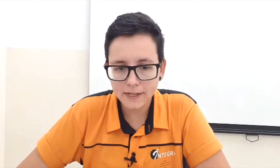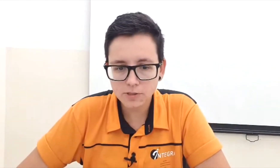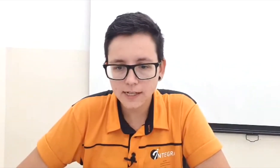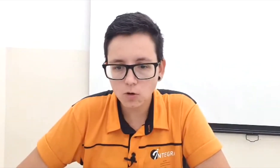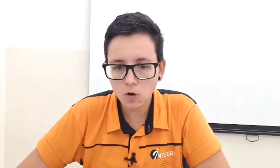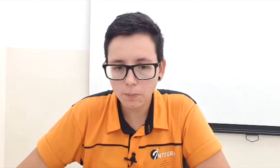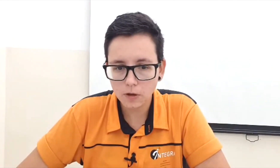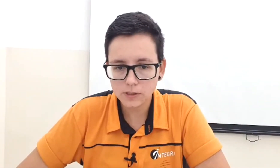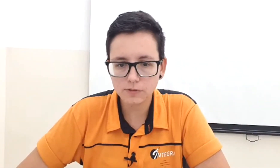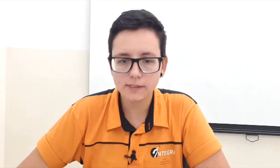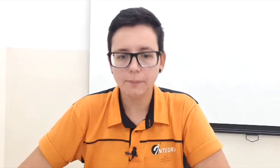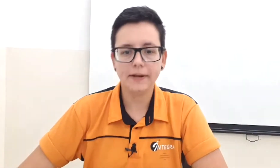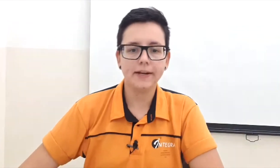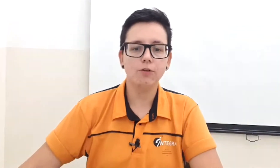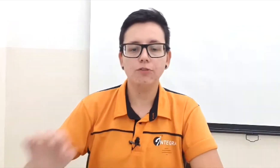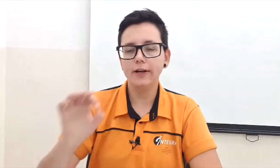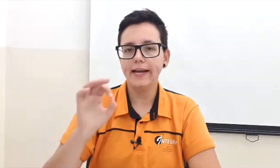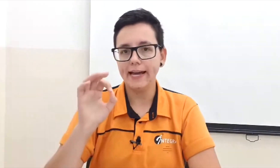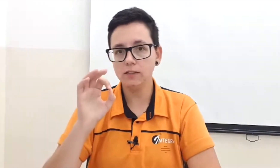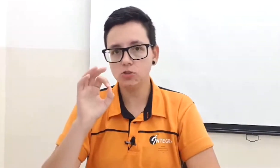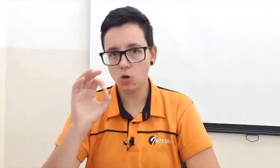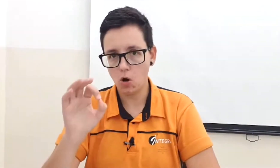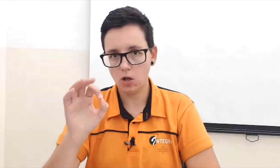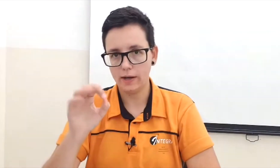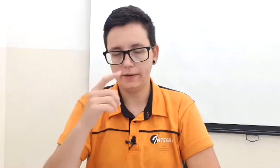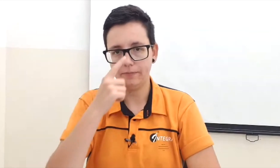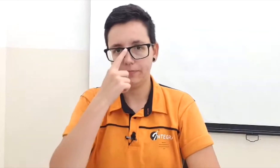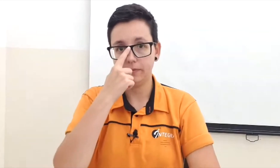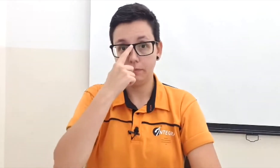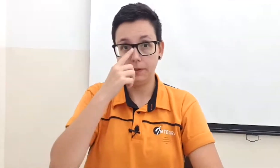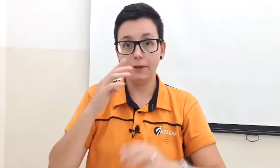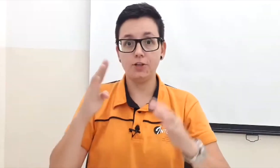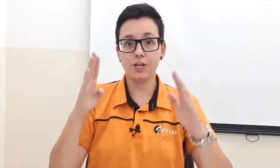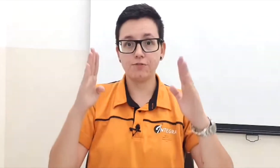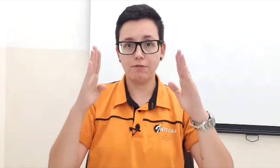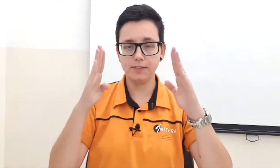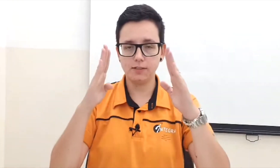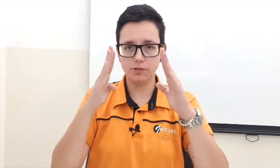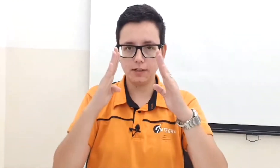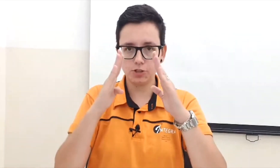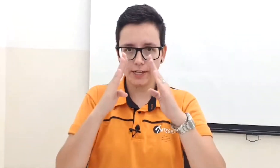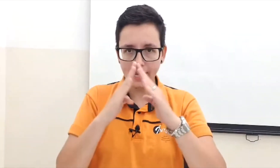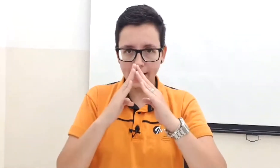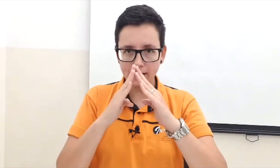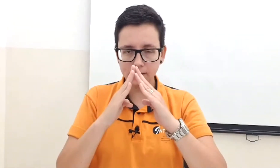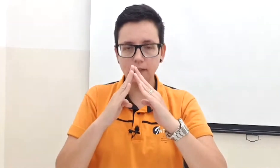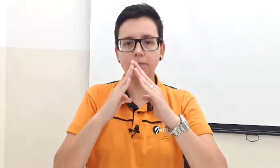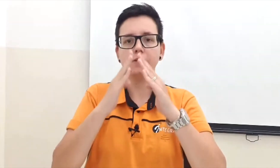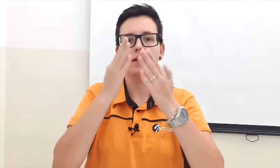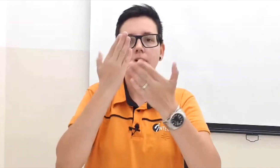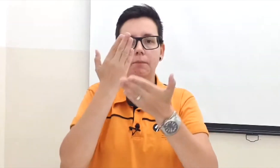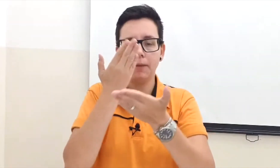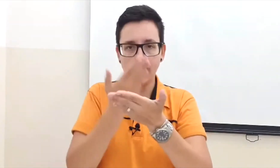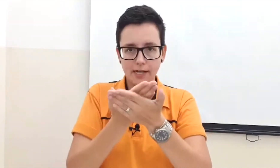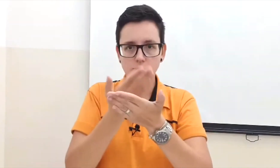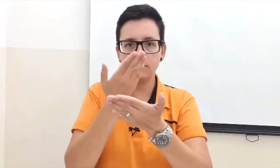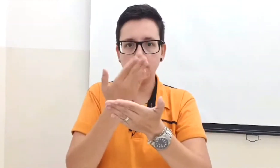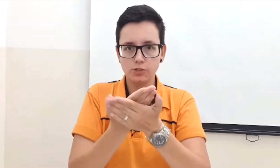sinal composto que você aprendeu foi escola. Primeiro a gente vai fazer o sinal de casa, mais o sinal de